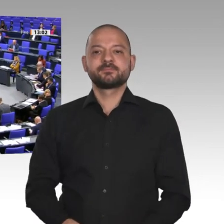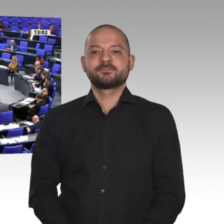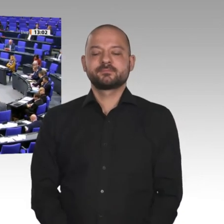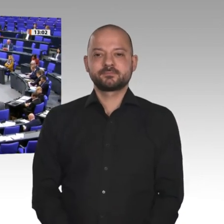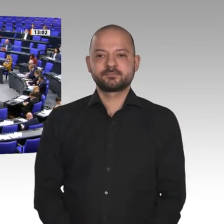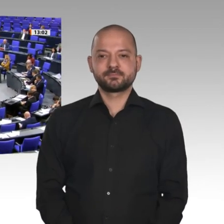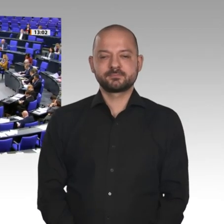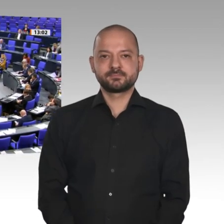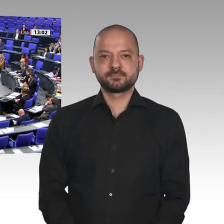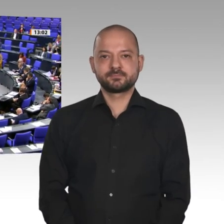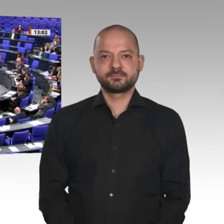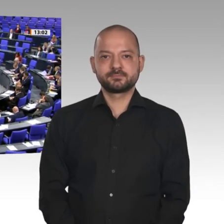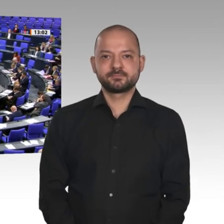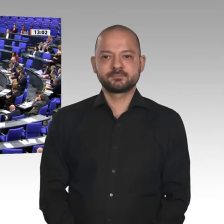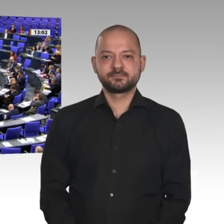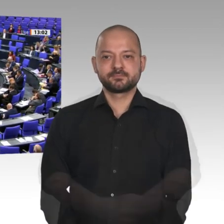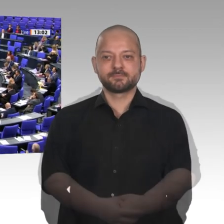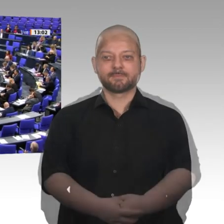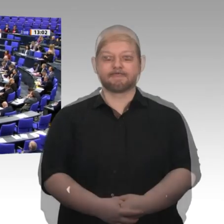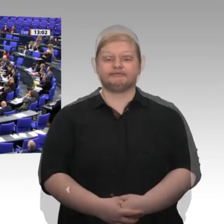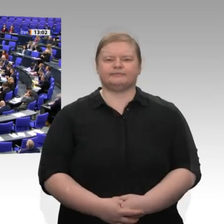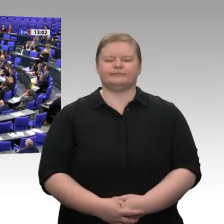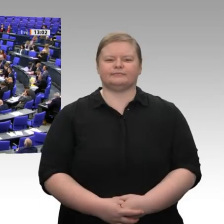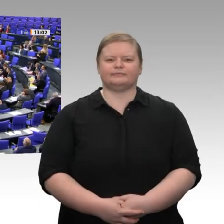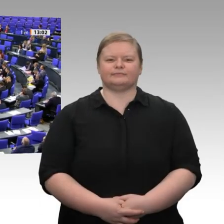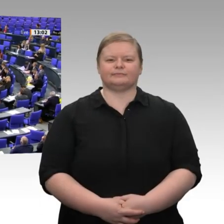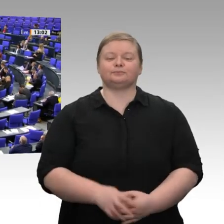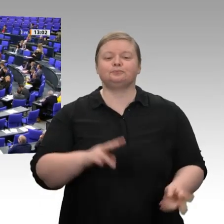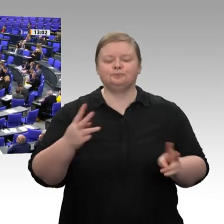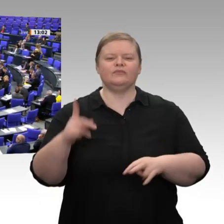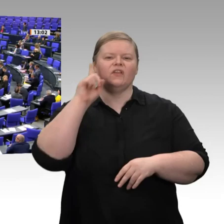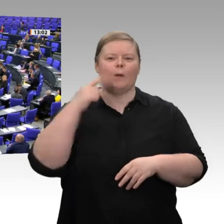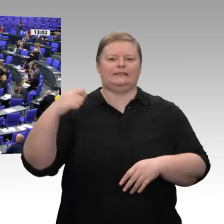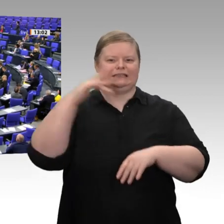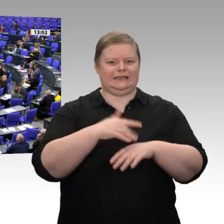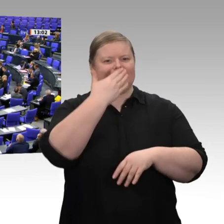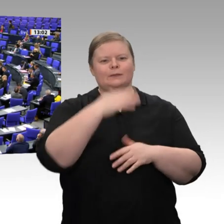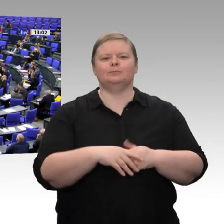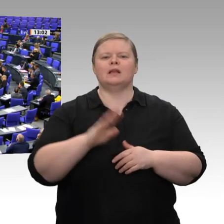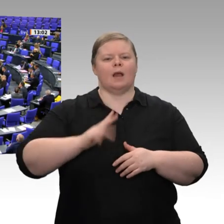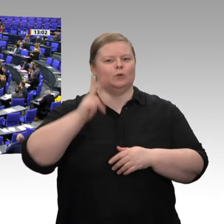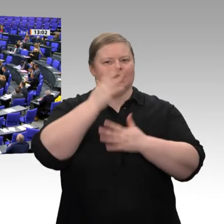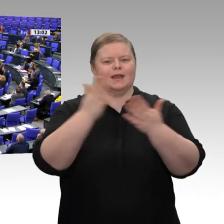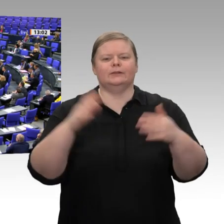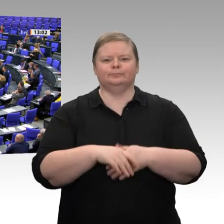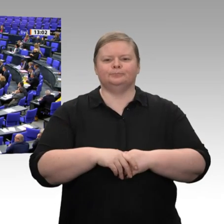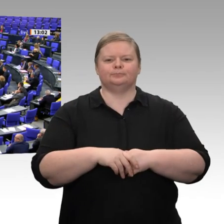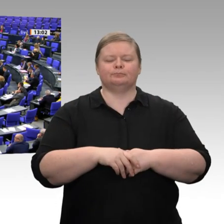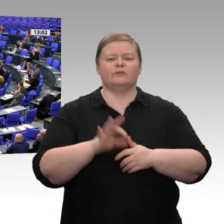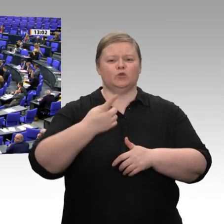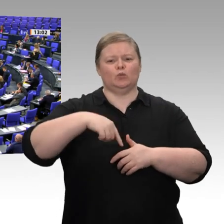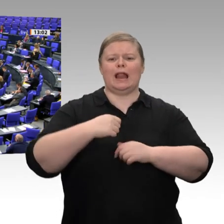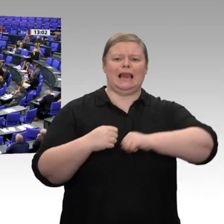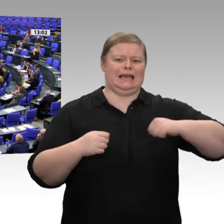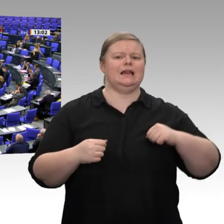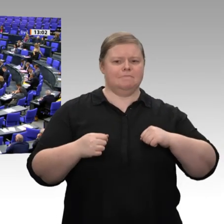Frau Präsidentin, meine Damen und Herren, für Die Linke ist ganz klar, Menschen, deren Vorfahren wegen NS-Unrecht die